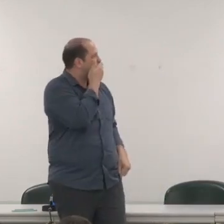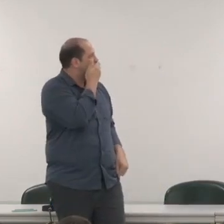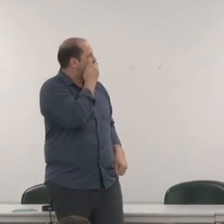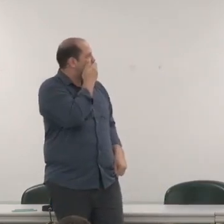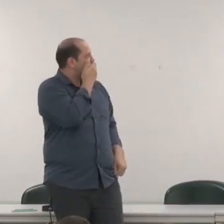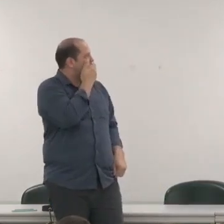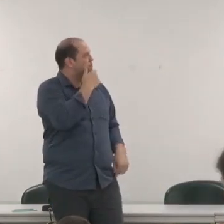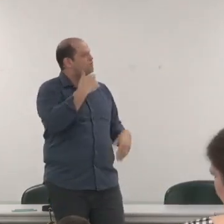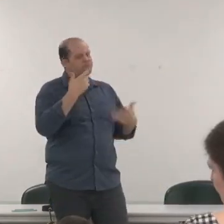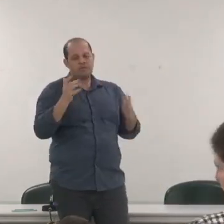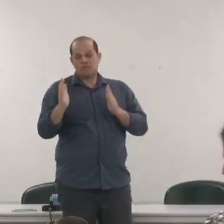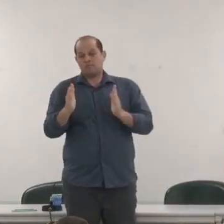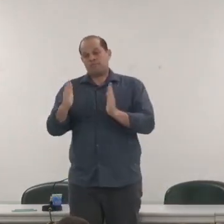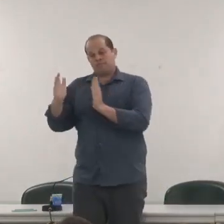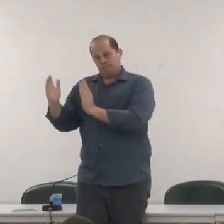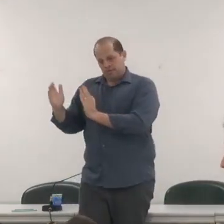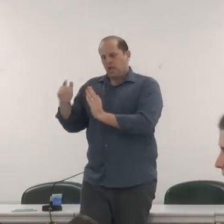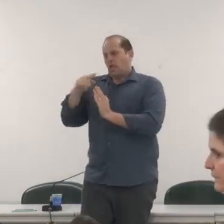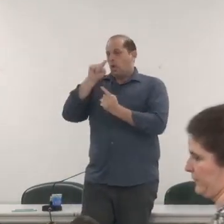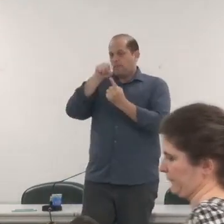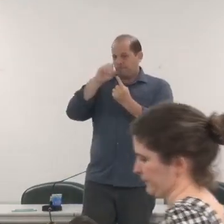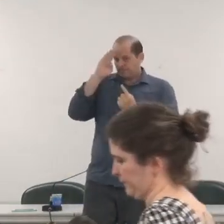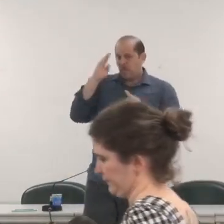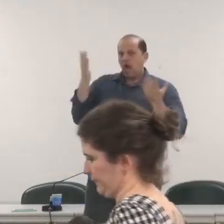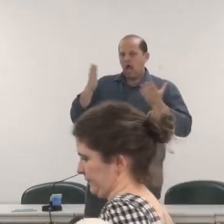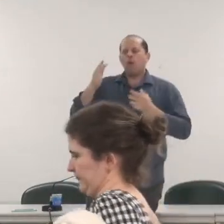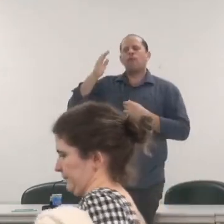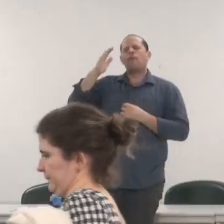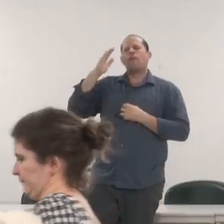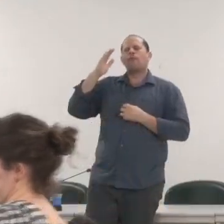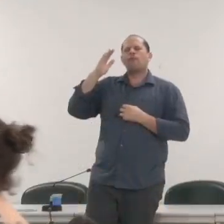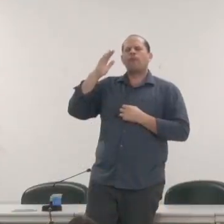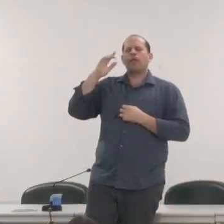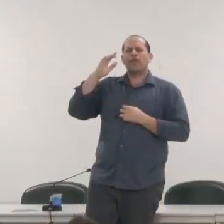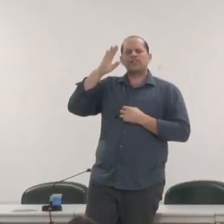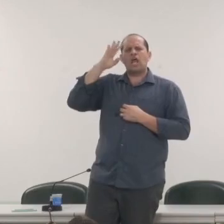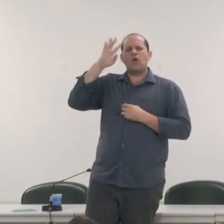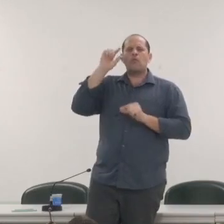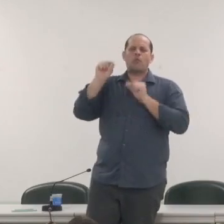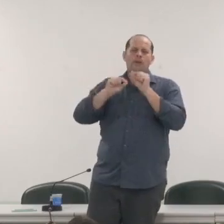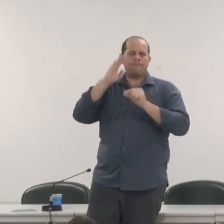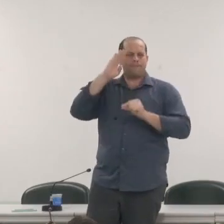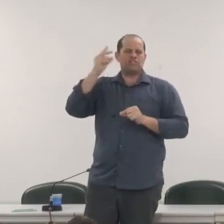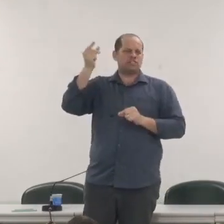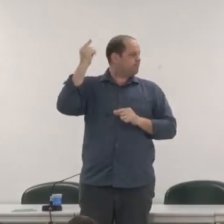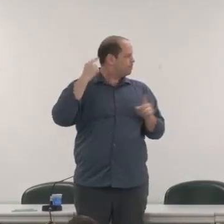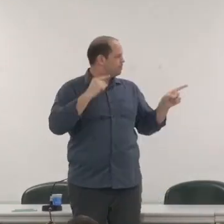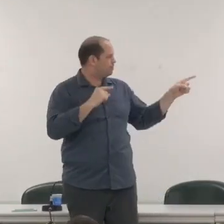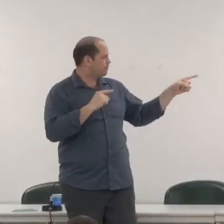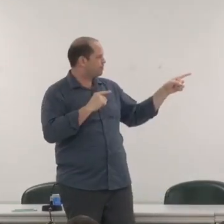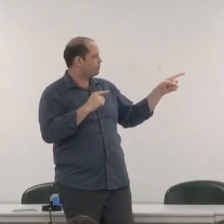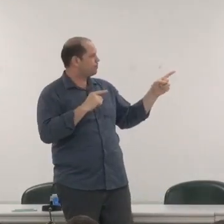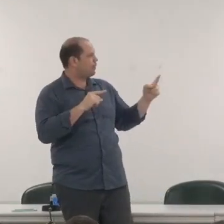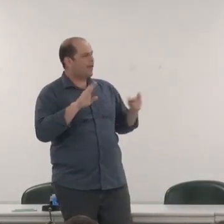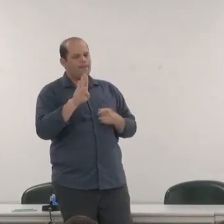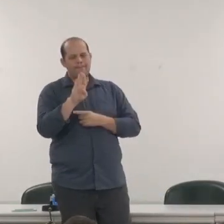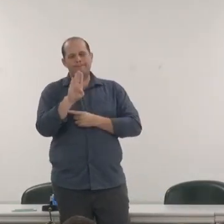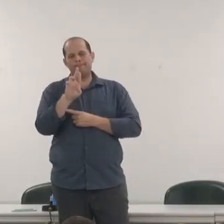esses empréstimos ocorrem. Então, esse era o objetivo principal, né? Eu estava dizendo até aqui para vocês.